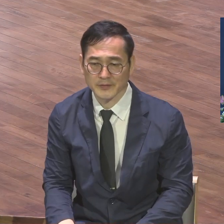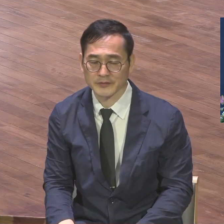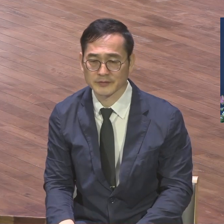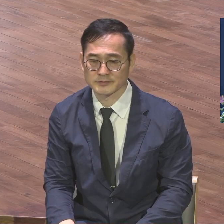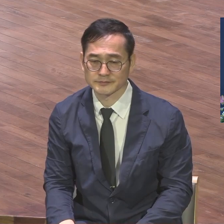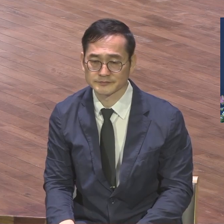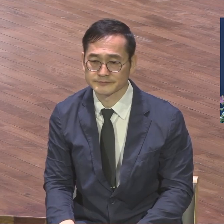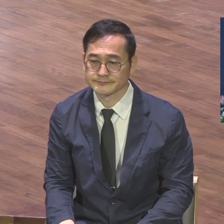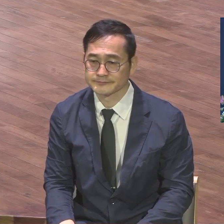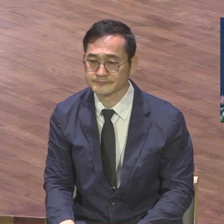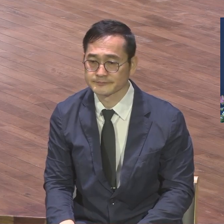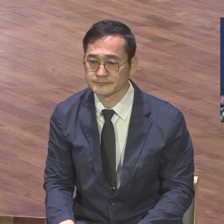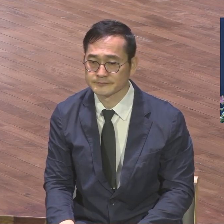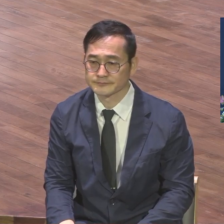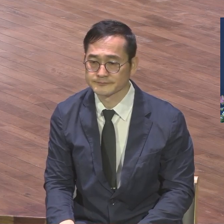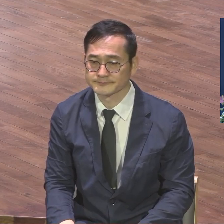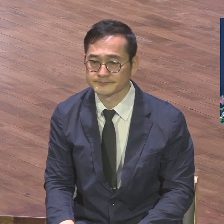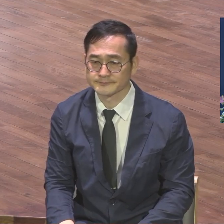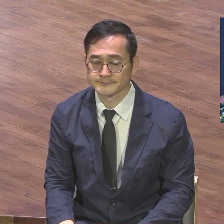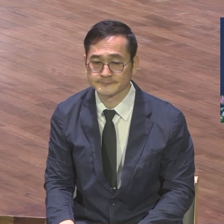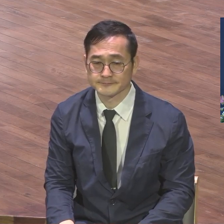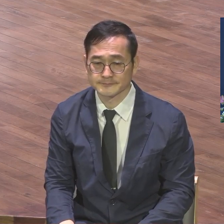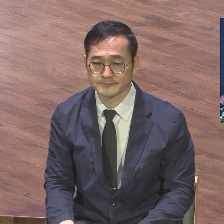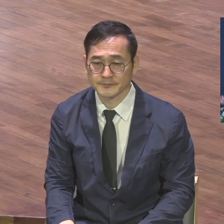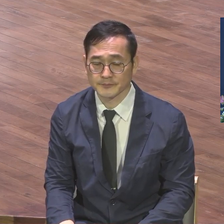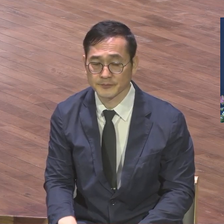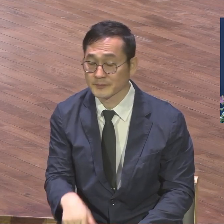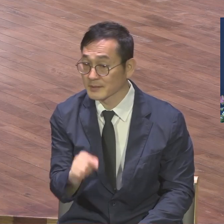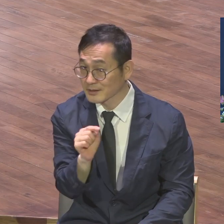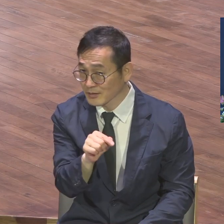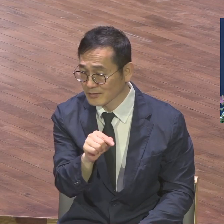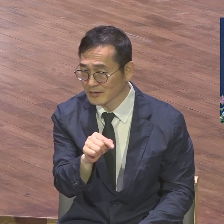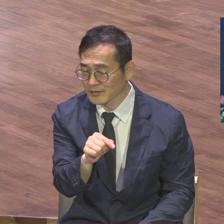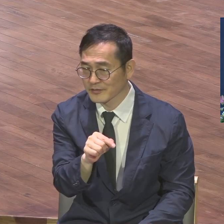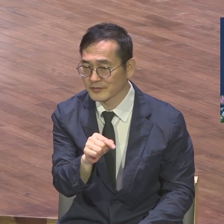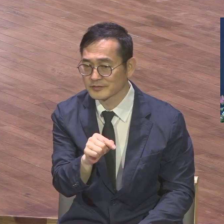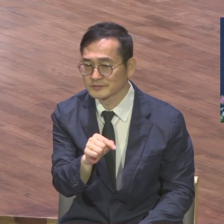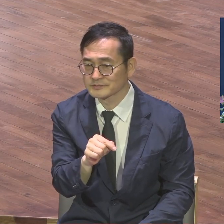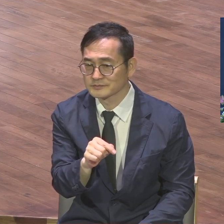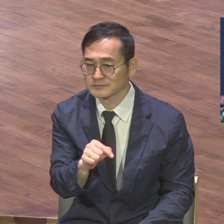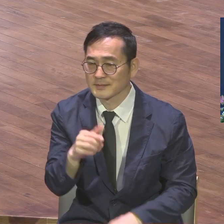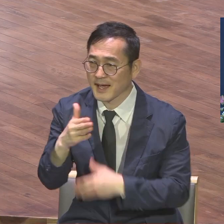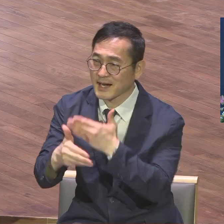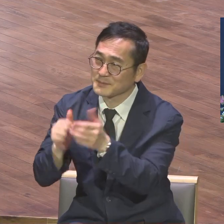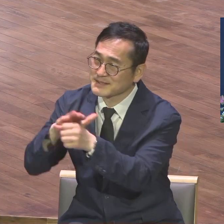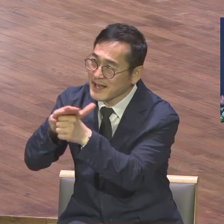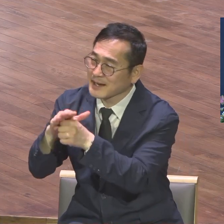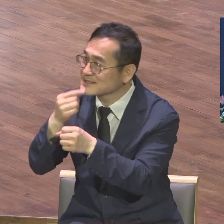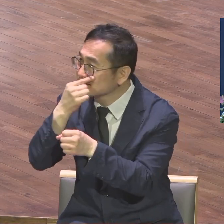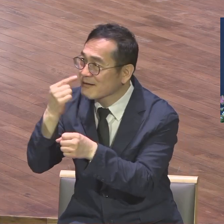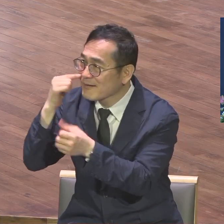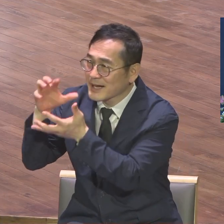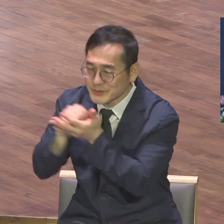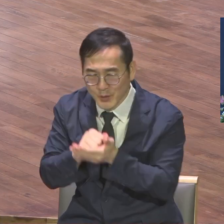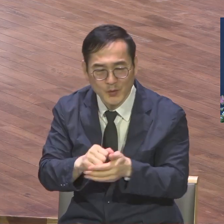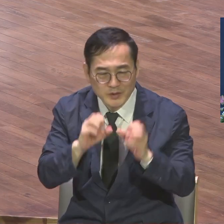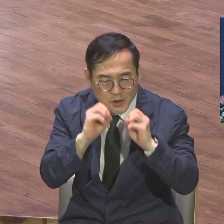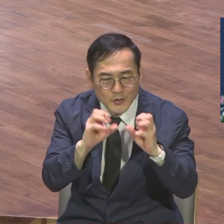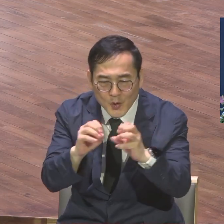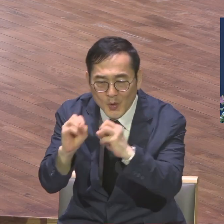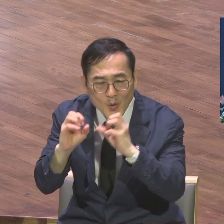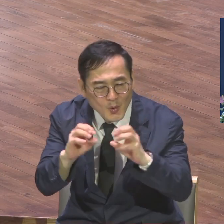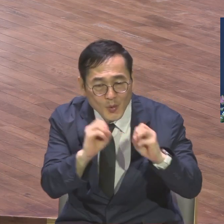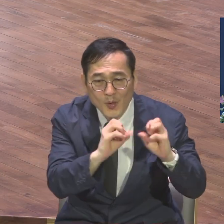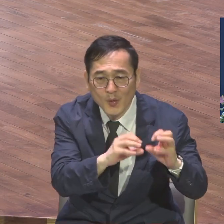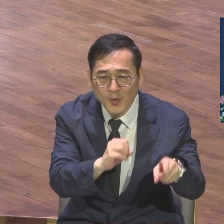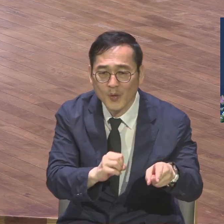이런 영적 생명을 회복시켜주는 하나님 사랑의 전파자로가 되는, 그래서 바로 내 이웃을